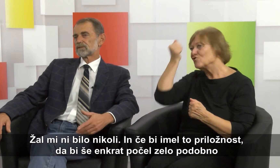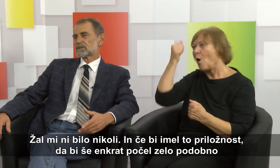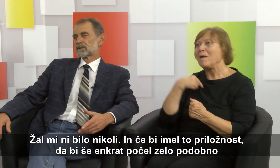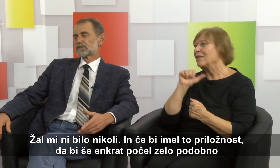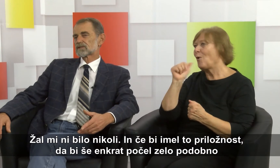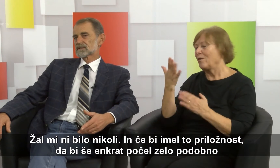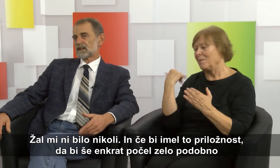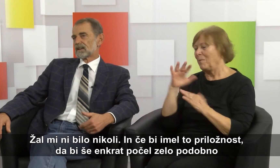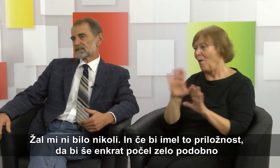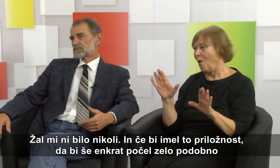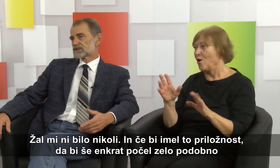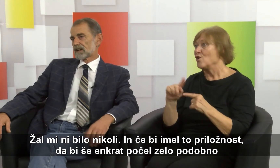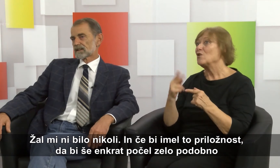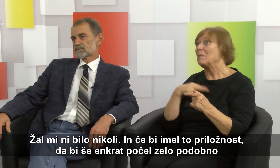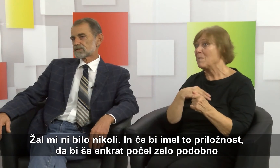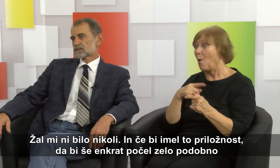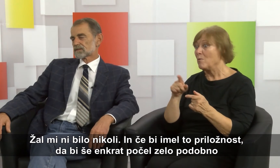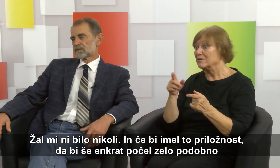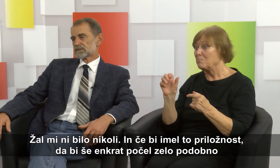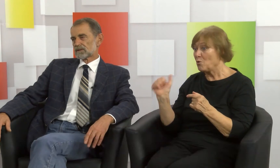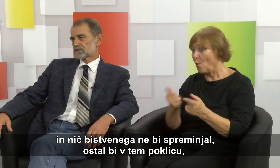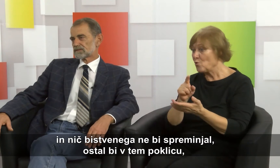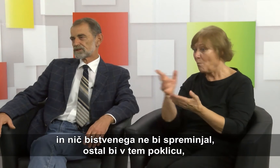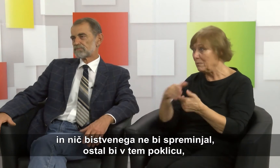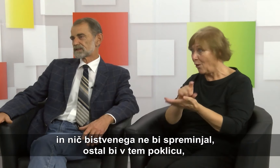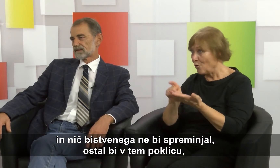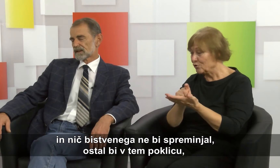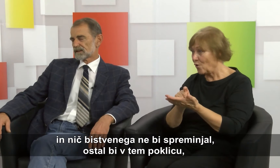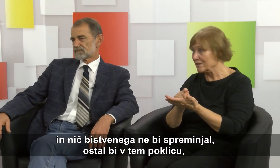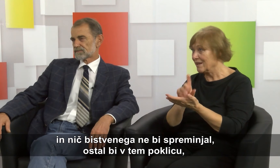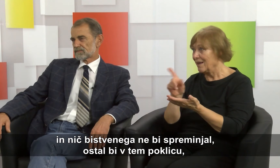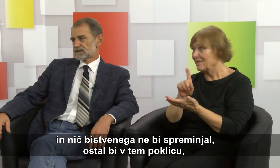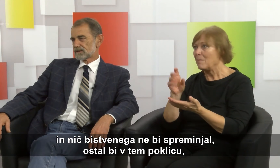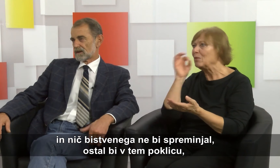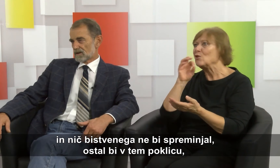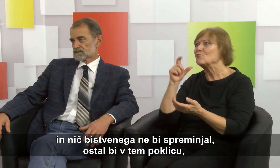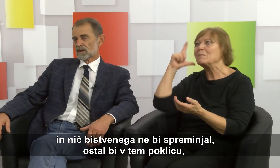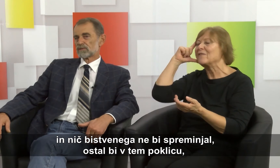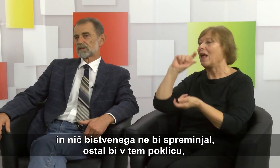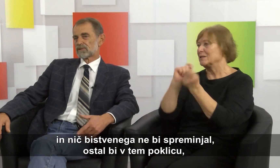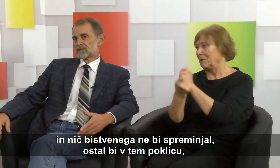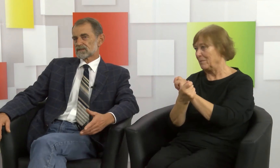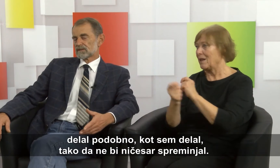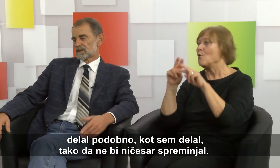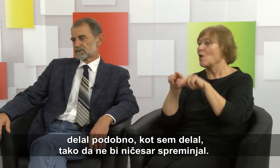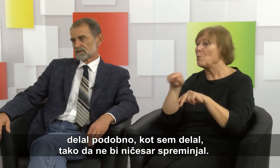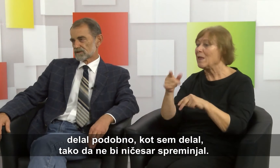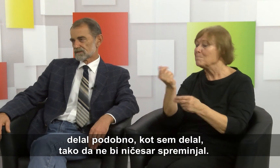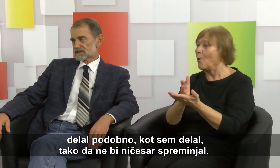to priložnost, da bi še enkrat počel zelo podobno, nič bistvenega ne bi spremenil. Ostal bi v tem poklicu, delal podobno, kot sem